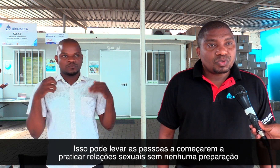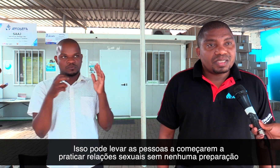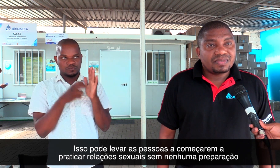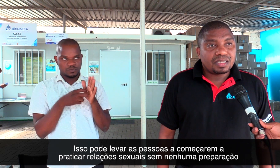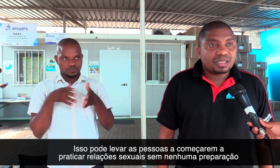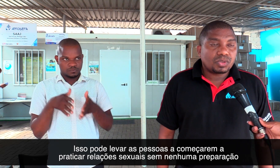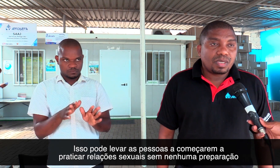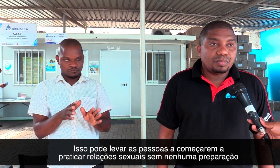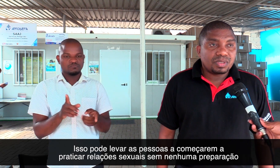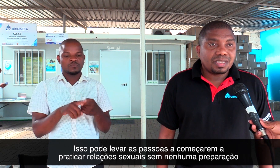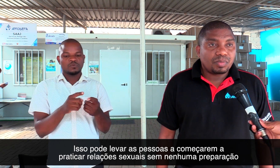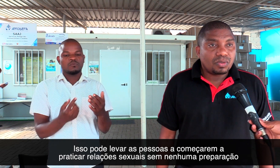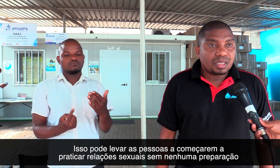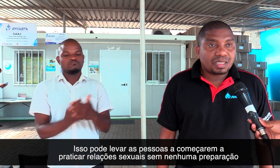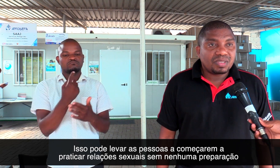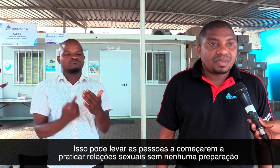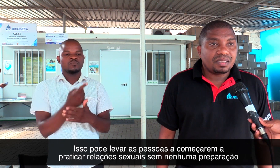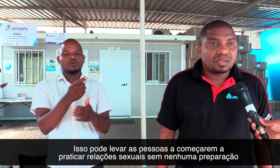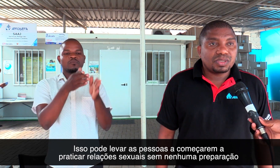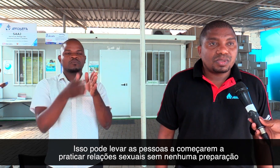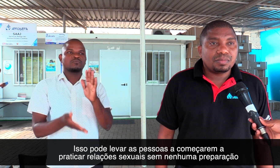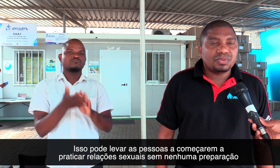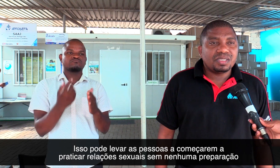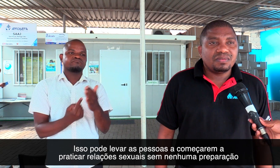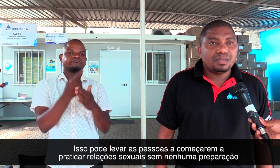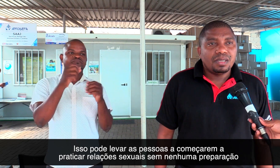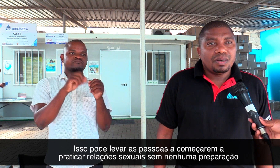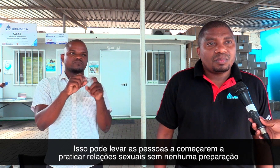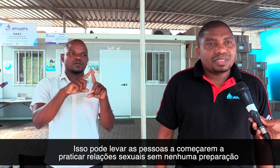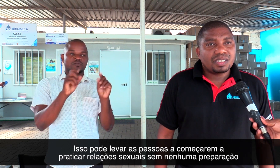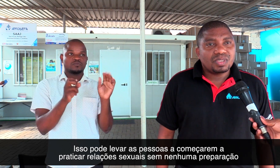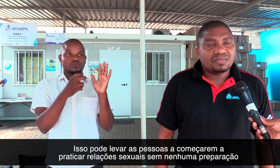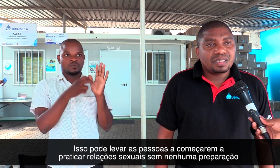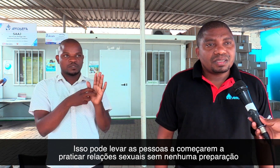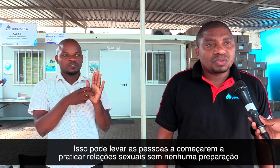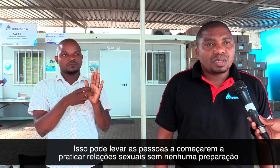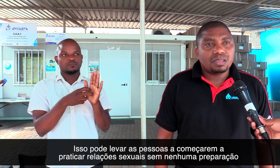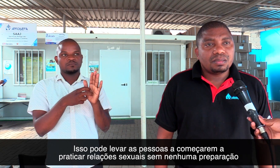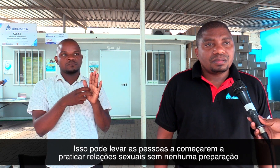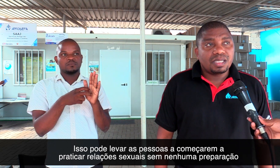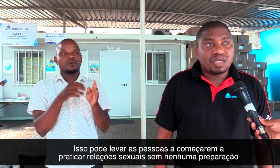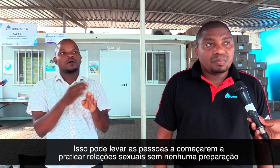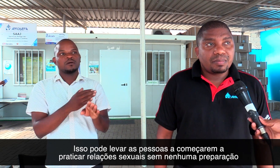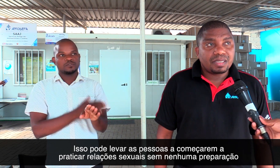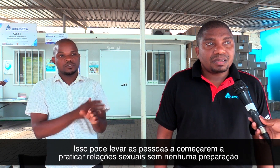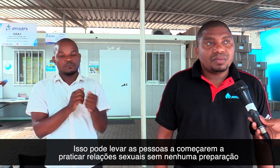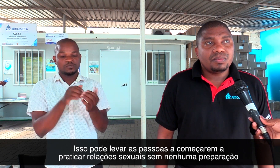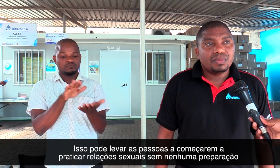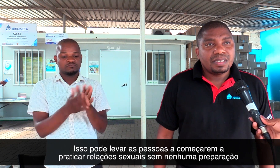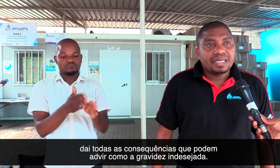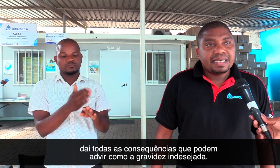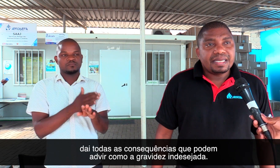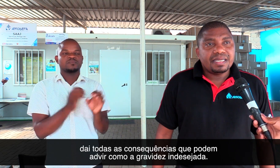começarem a sua atividade sexual, por exemplo, agora que estamos a falar da saúde sexual reprodutiva, começarem a sua atividade sexual sem nenhuma